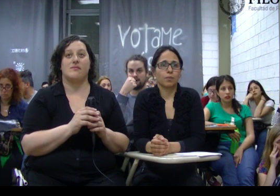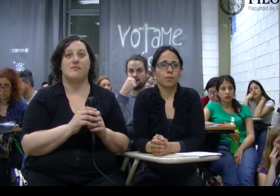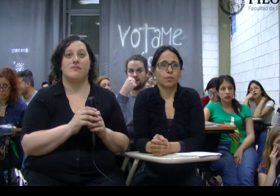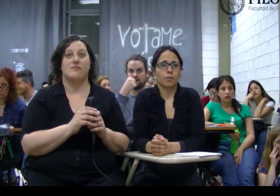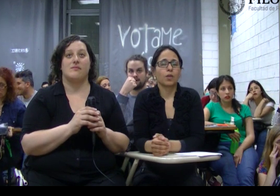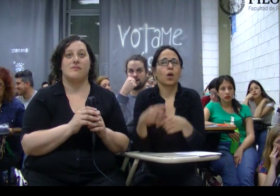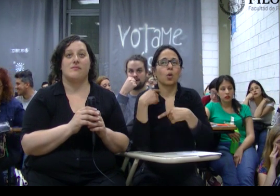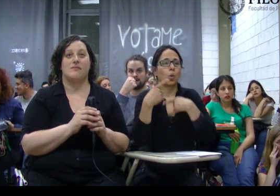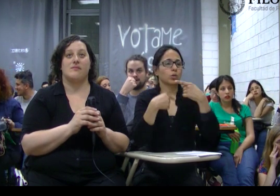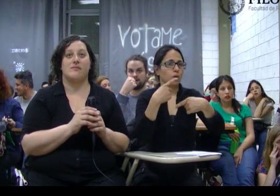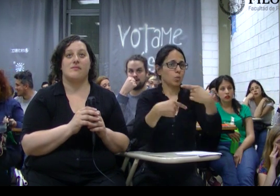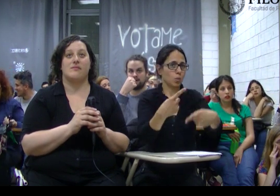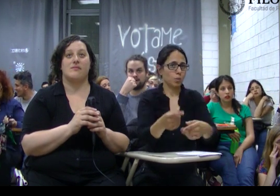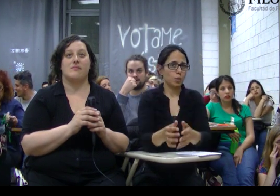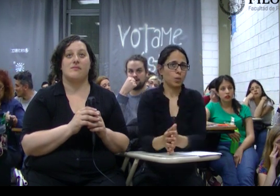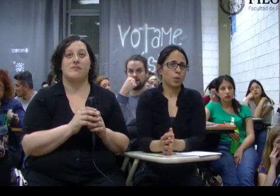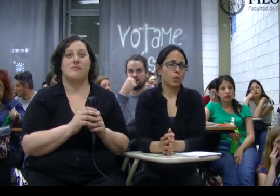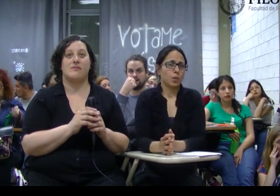Seguimos.